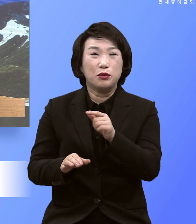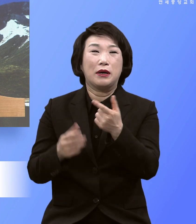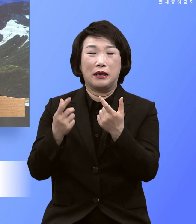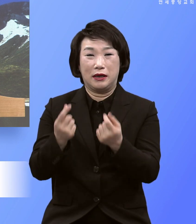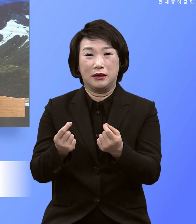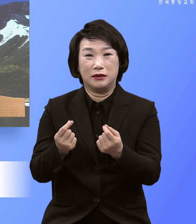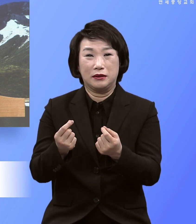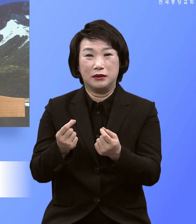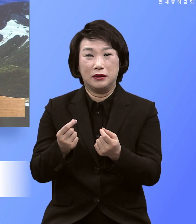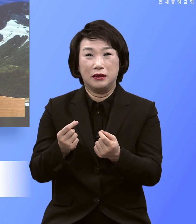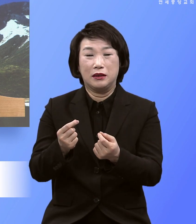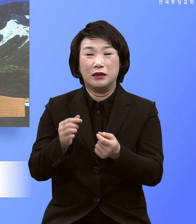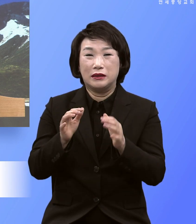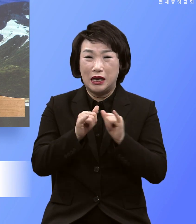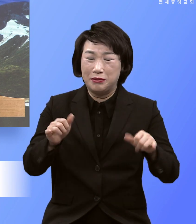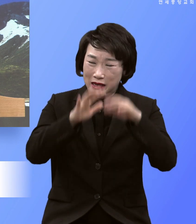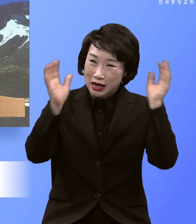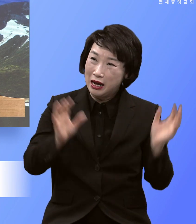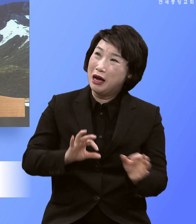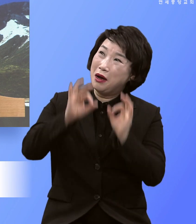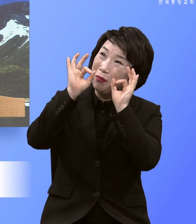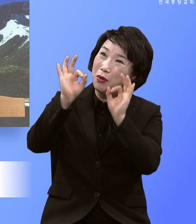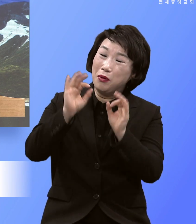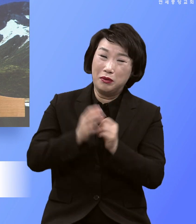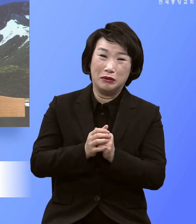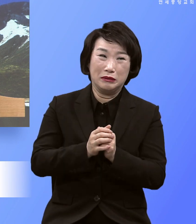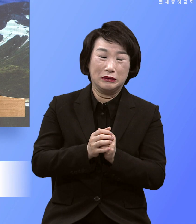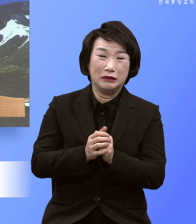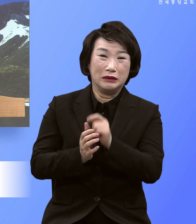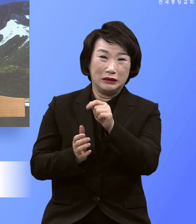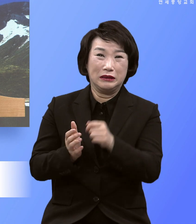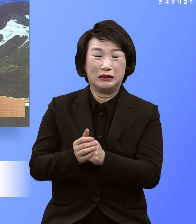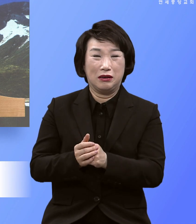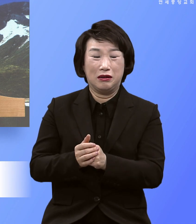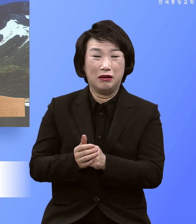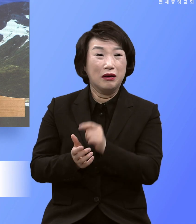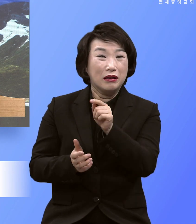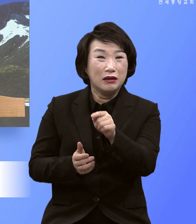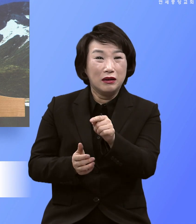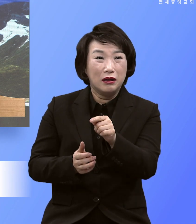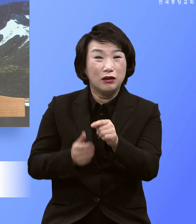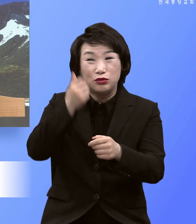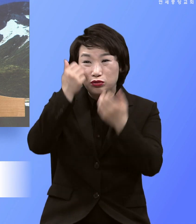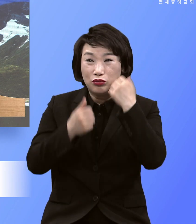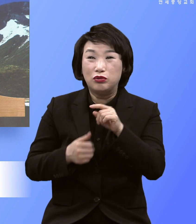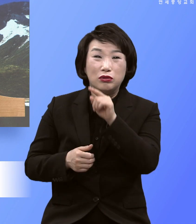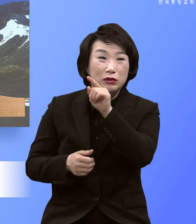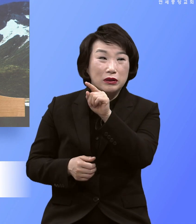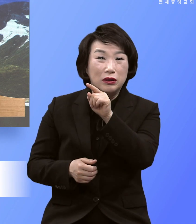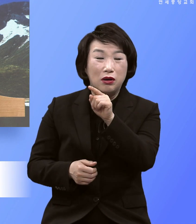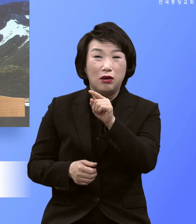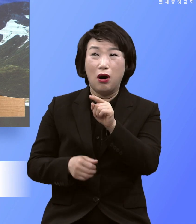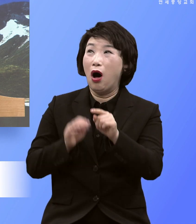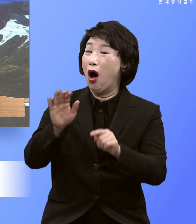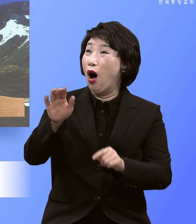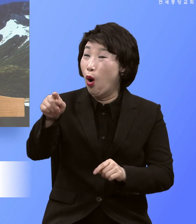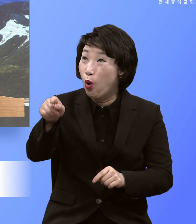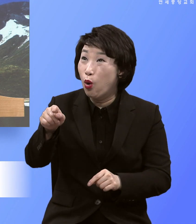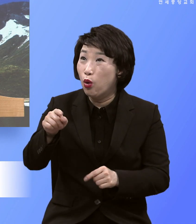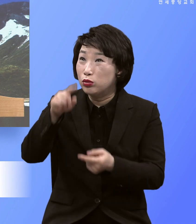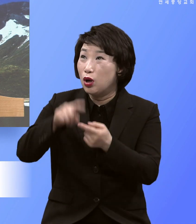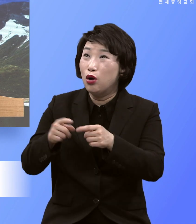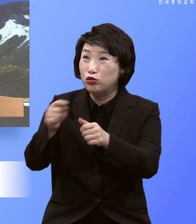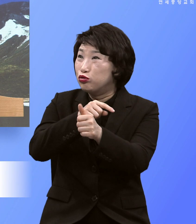그렇게 공개 처형이라고 하는 말은 누구 하나도 그 사람